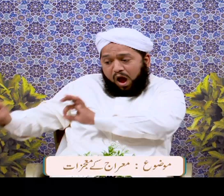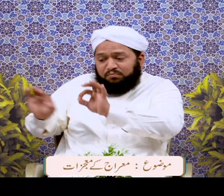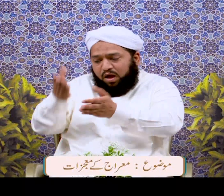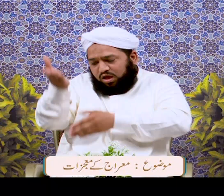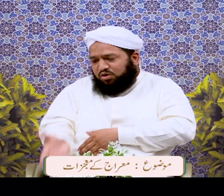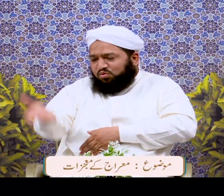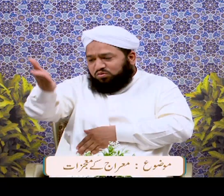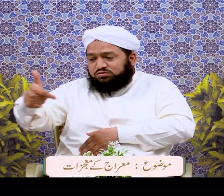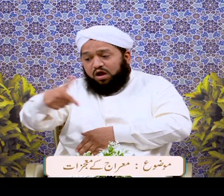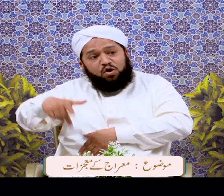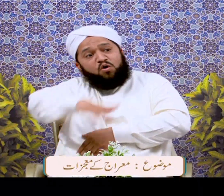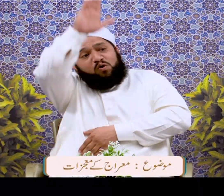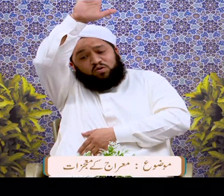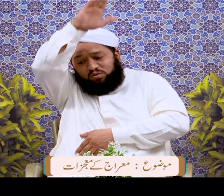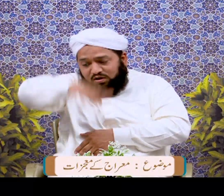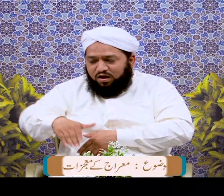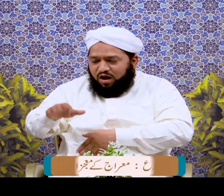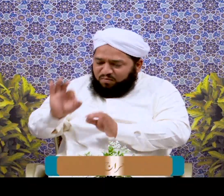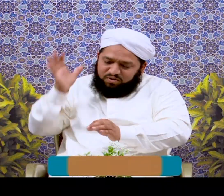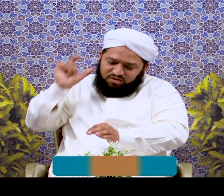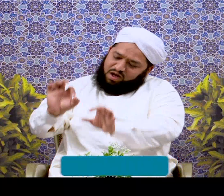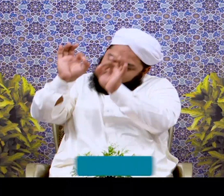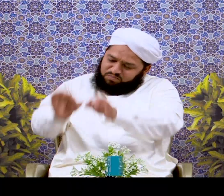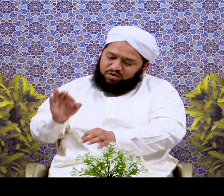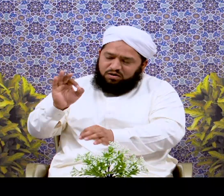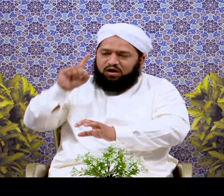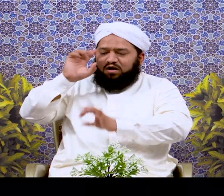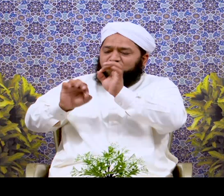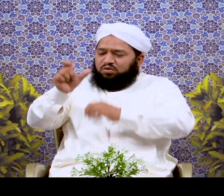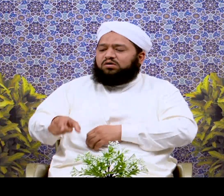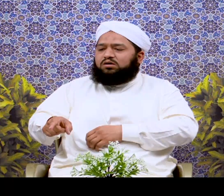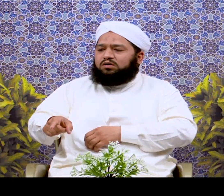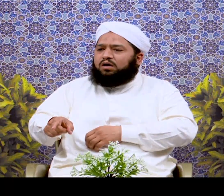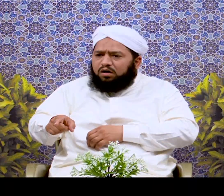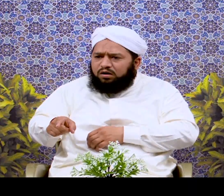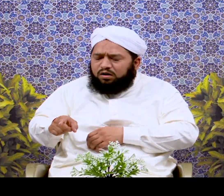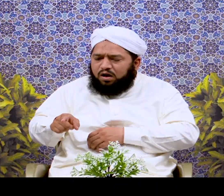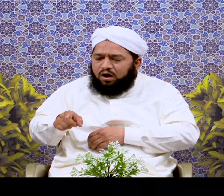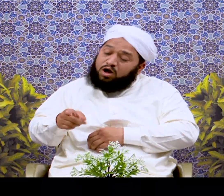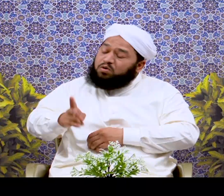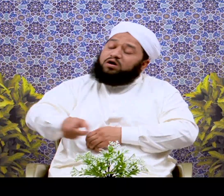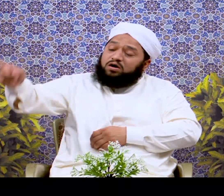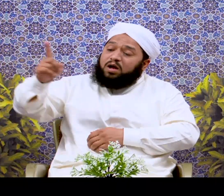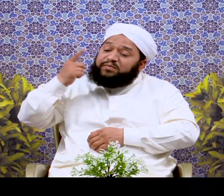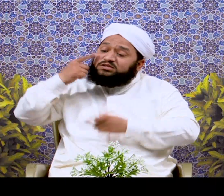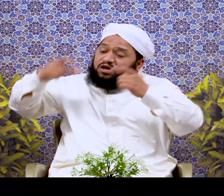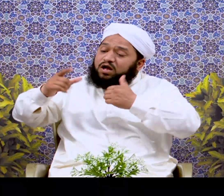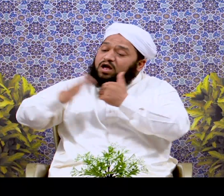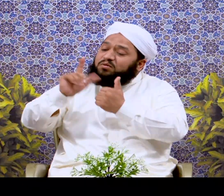تمہارے ایمان کی حفاظت فرمائی۔ اب جاؤ، مصر سے اپنے بیوی بچوں کو لے آؤ۔ پیارے اسلامی بھائیوں، شیخ ابن سکینہ